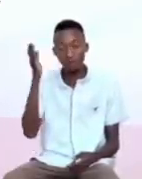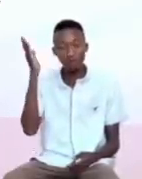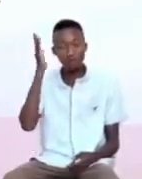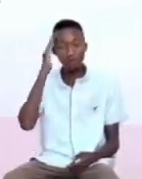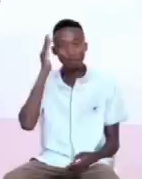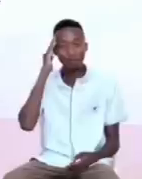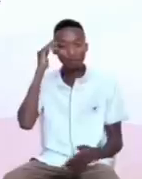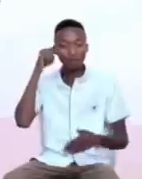wa ndani kabisa.